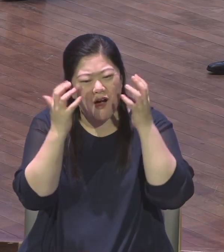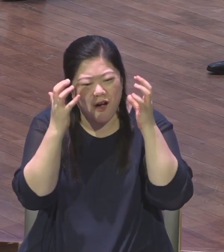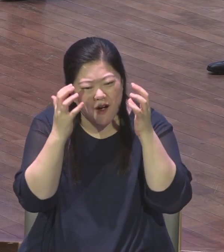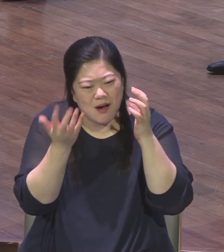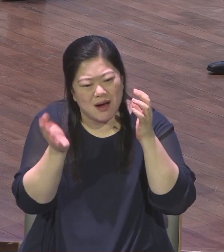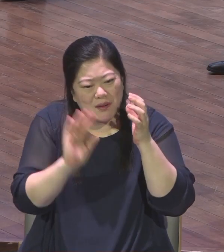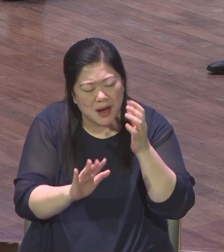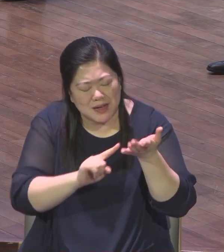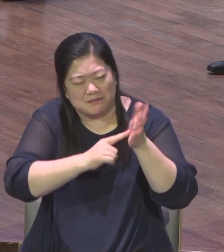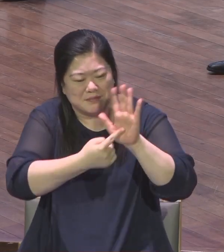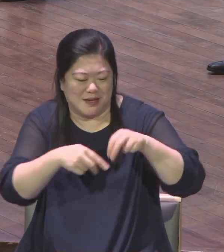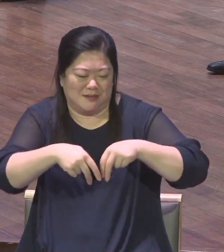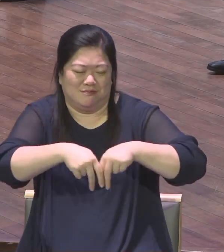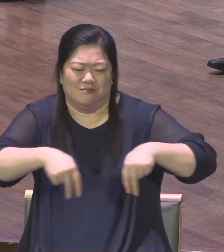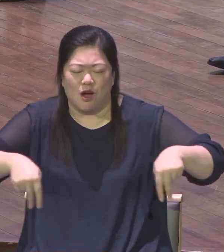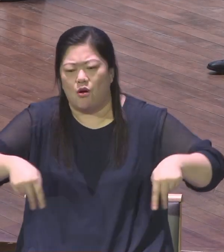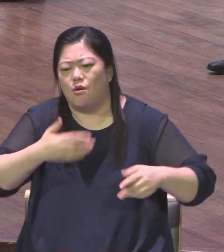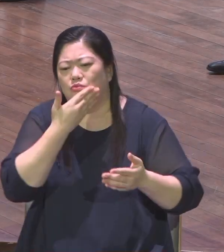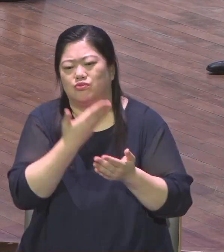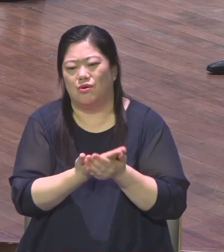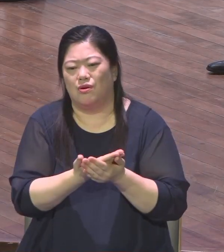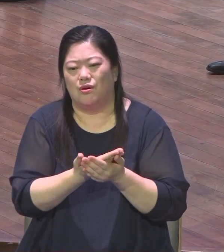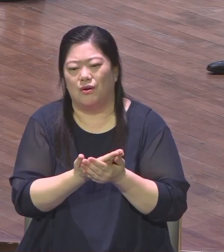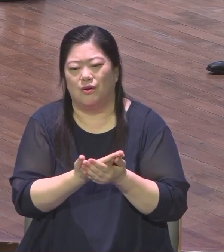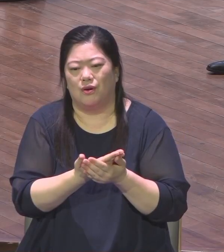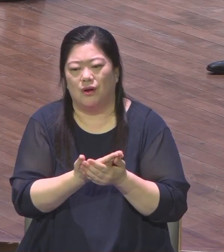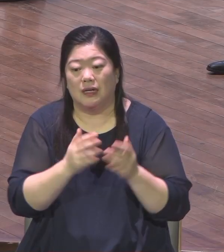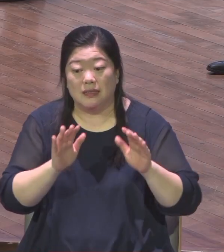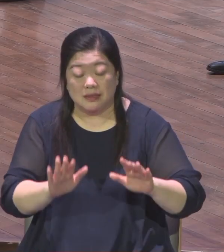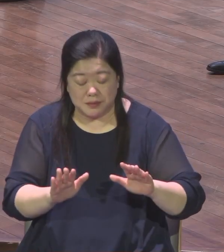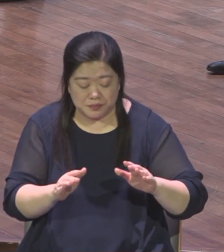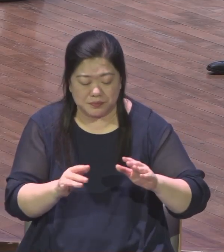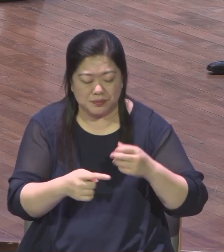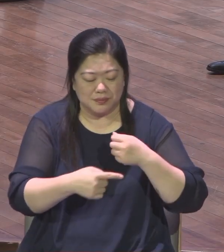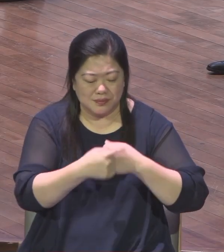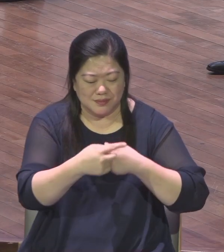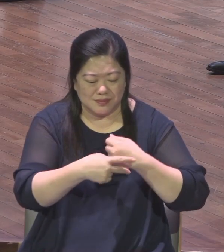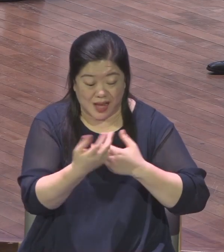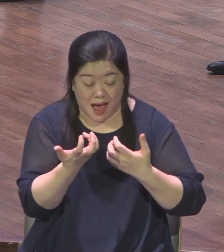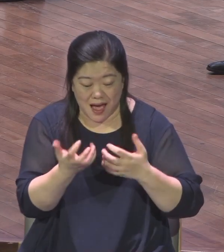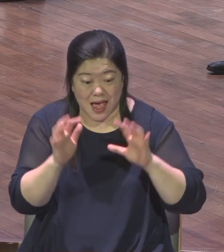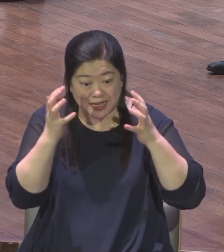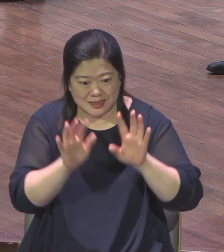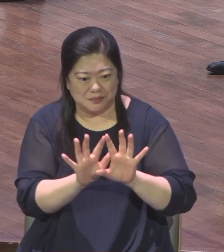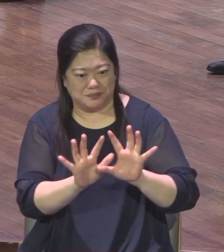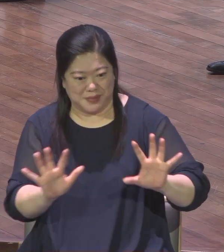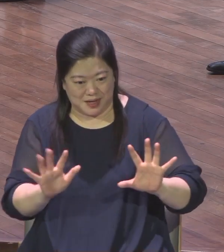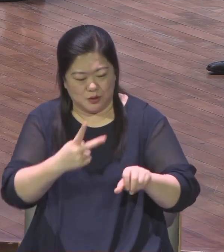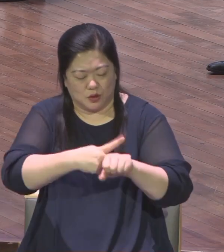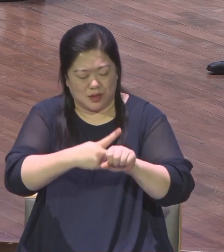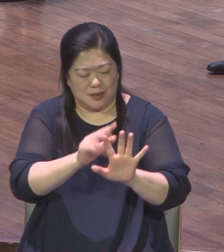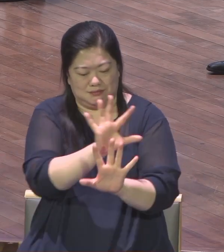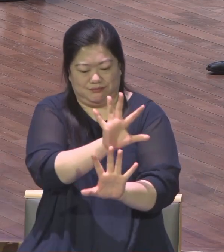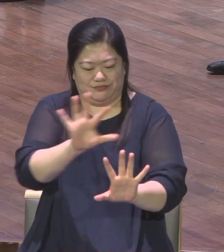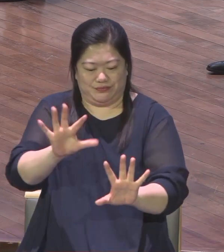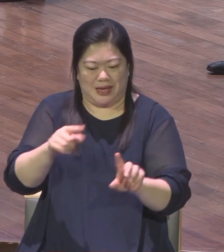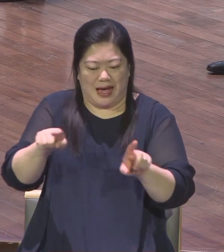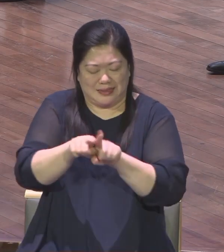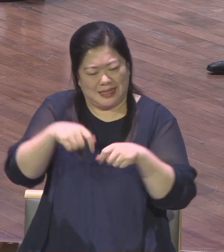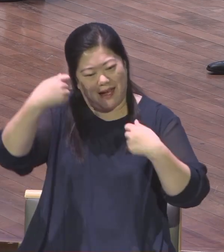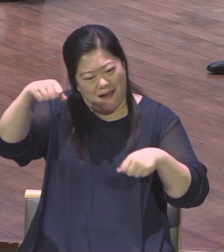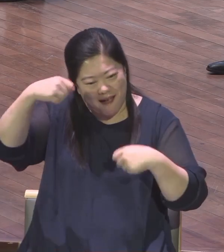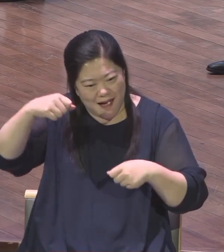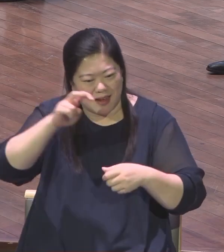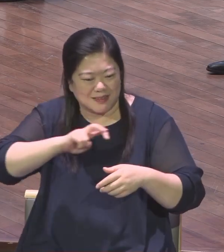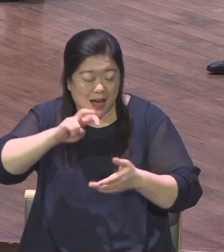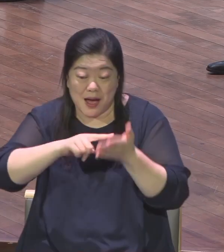기관의 이 기관 보고인데도 마치 한 편의 뮤지컬을 보는 같이 너무 어려운 시간인데 우리 다음